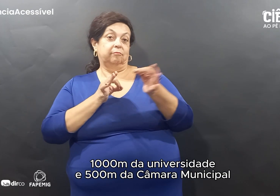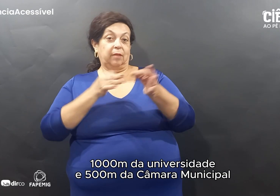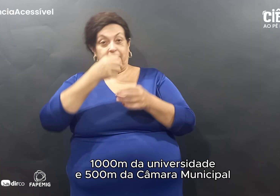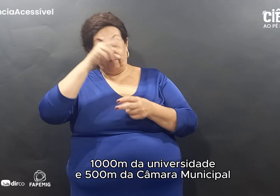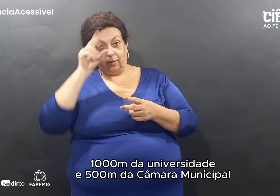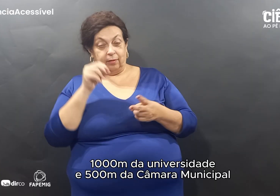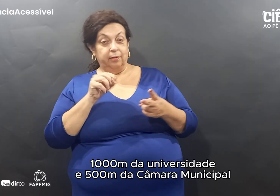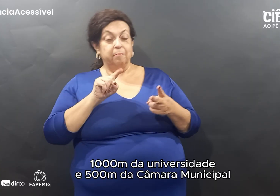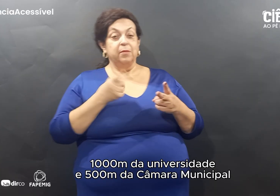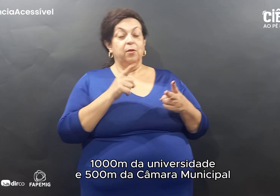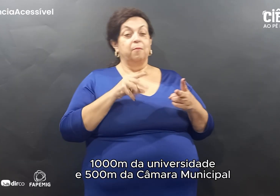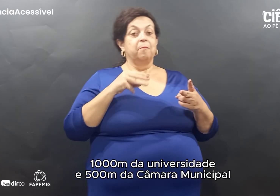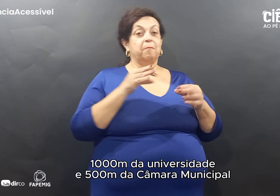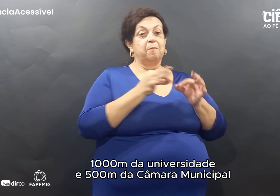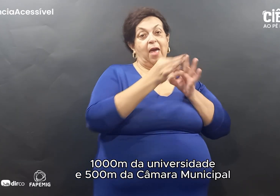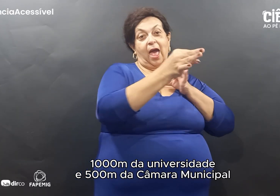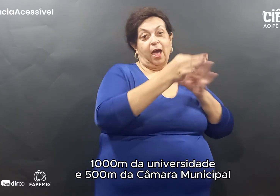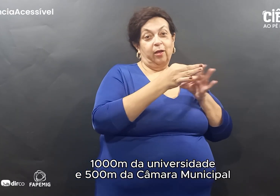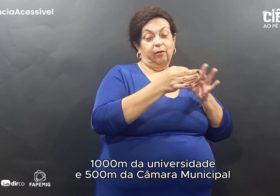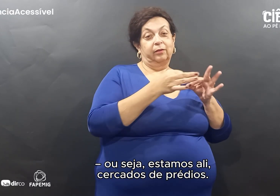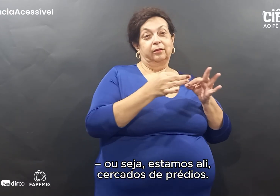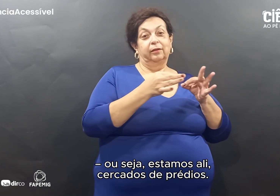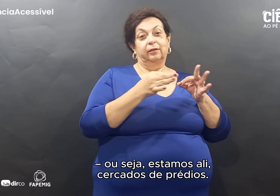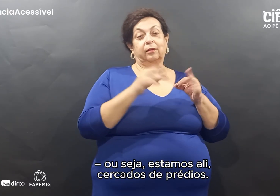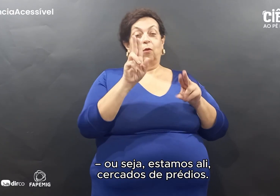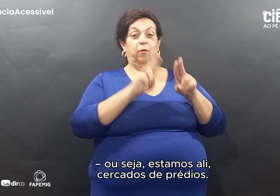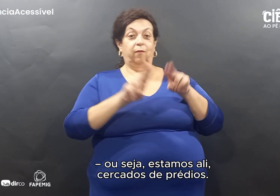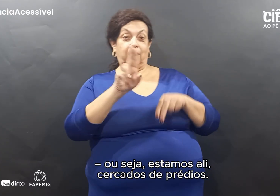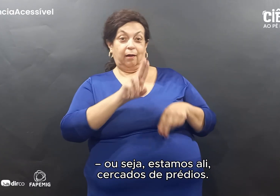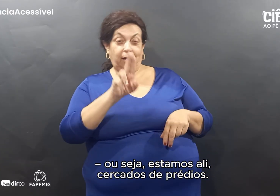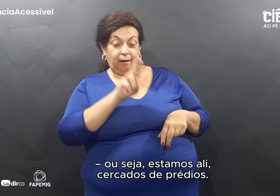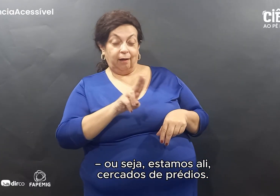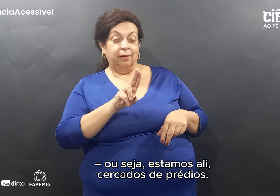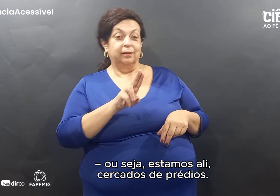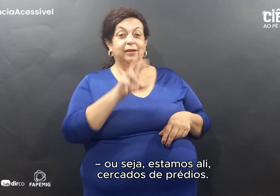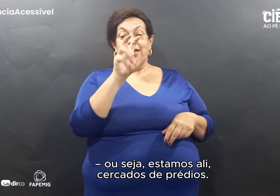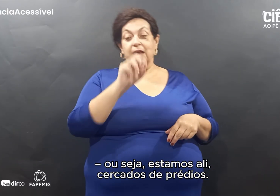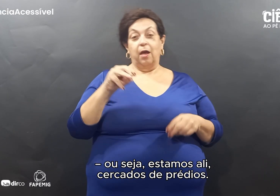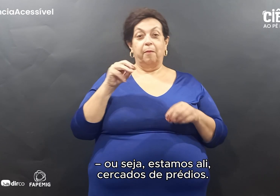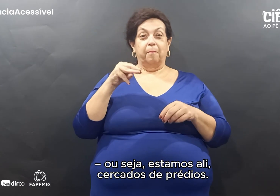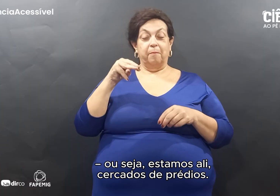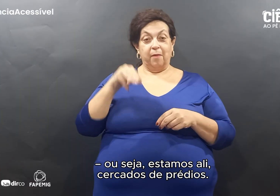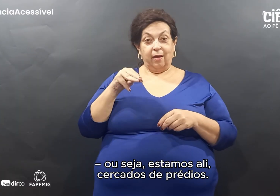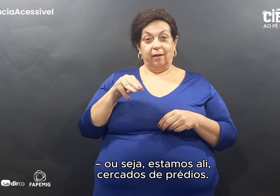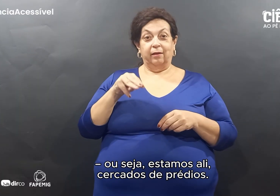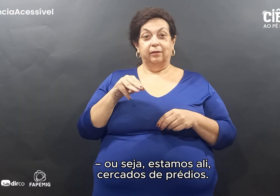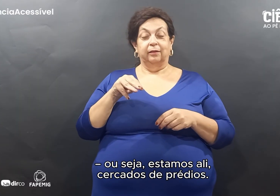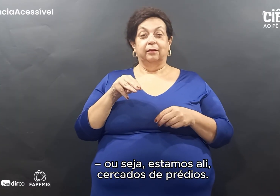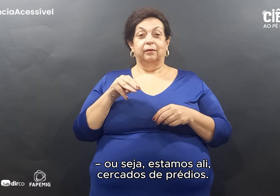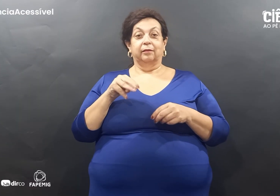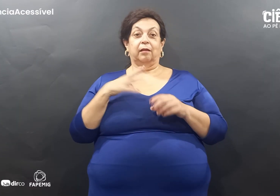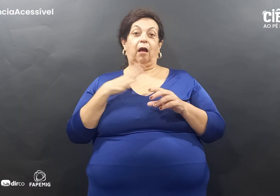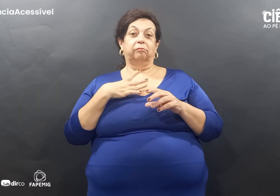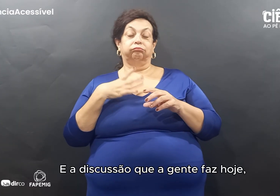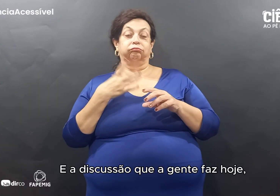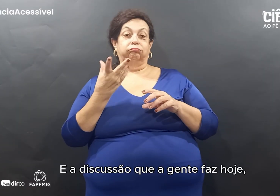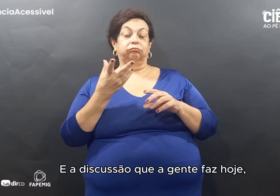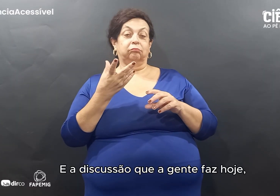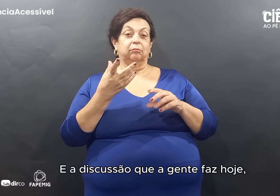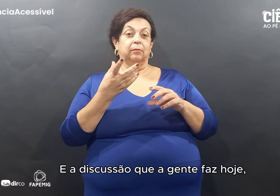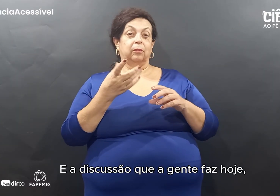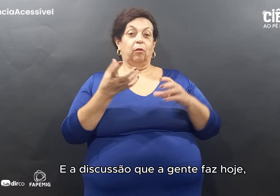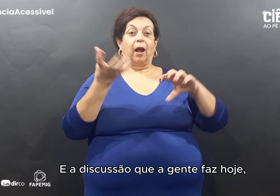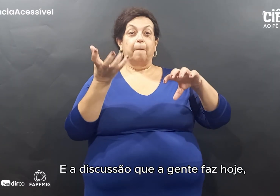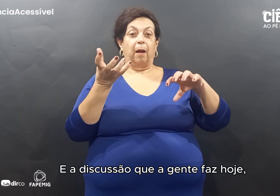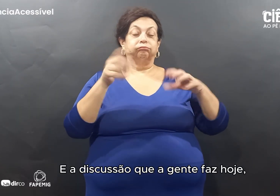universidade e 500 metros da Câmara Municipal, ou seja, estamos ali cercados de prédios. E a